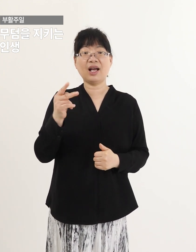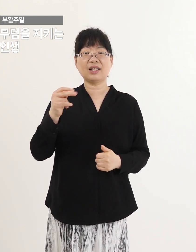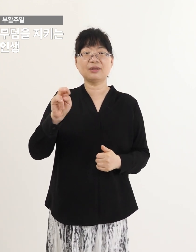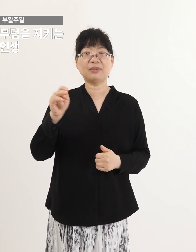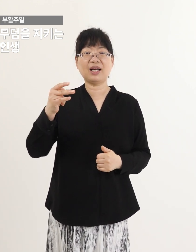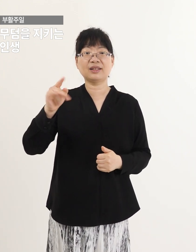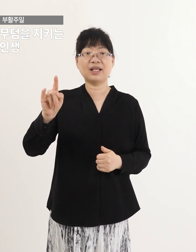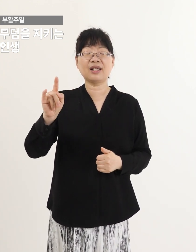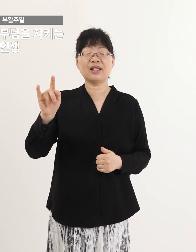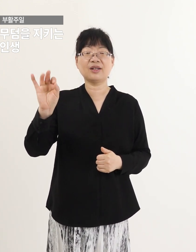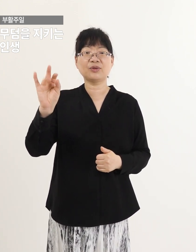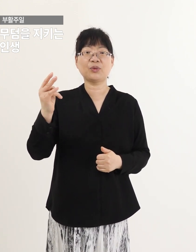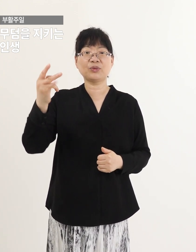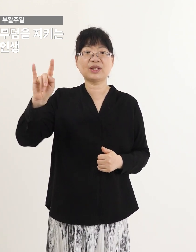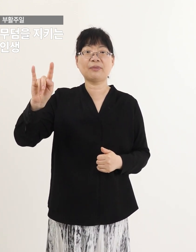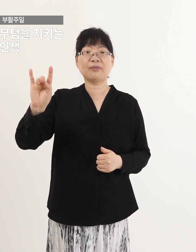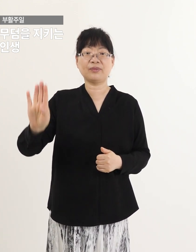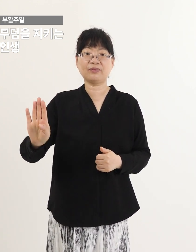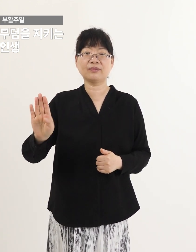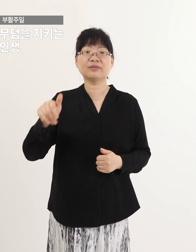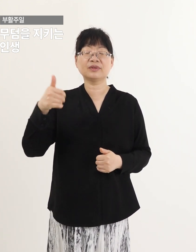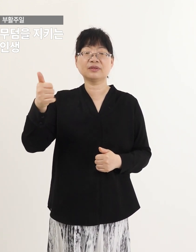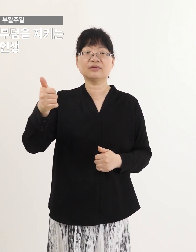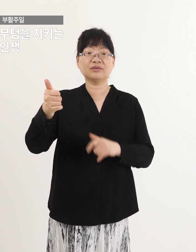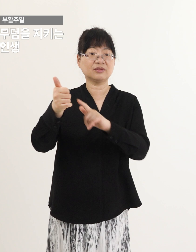한 걸음 떨어져 있는 제자들이 아니에요.